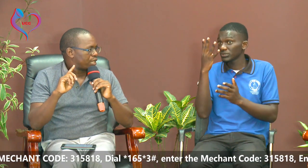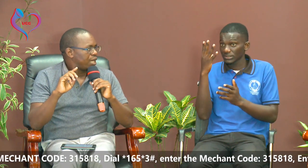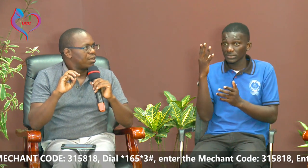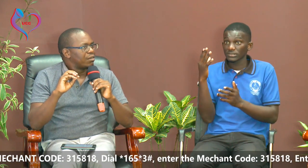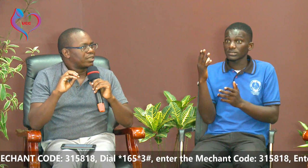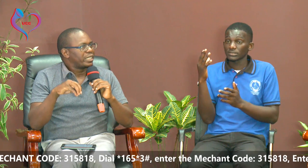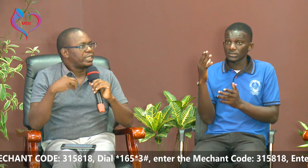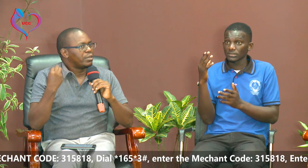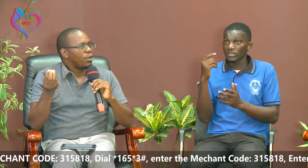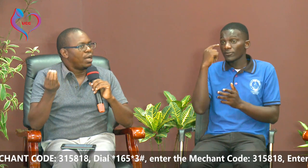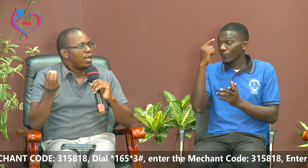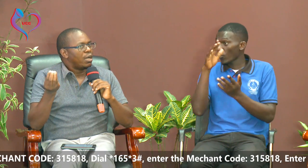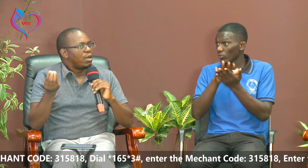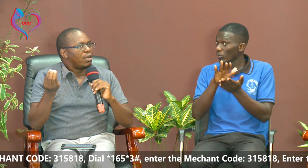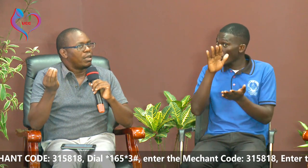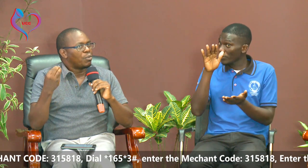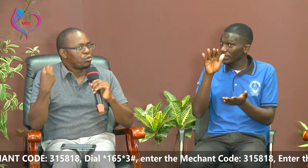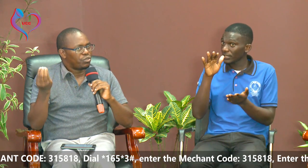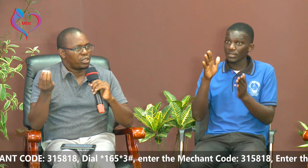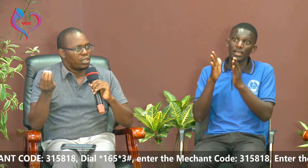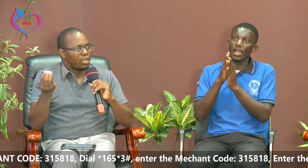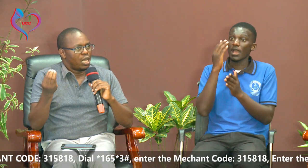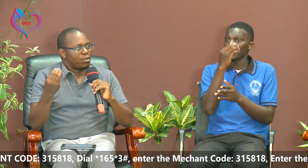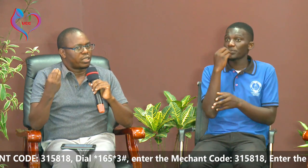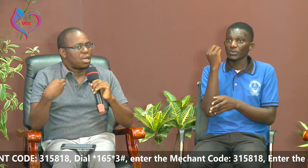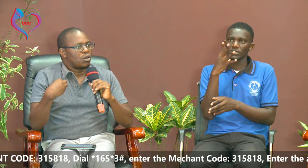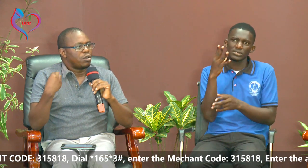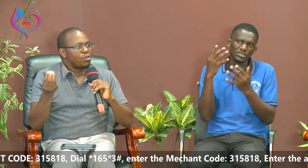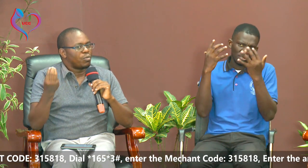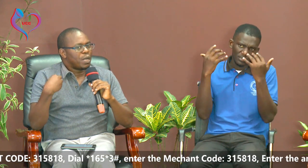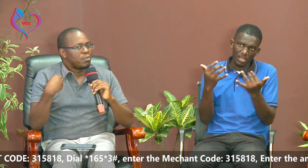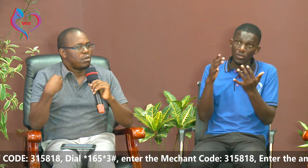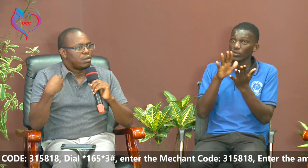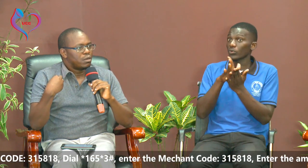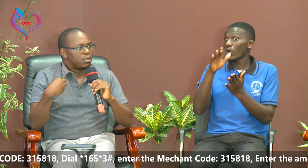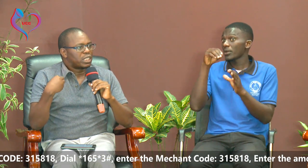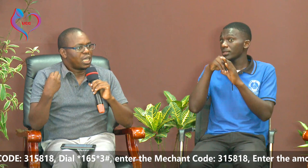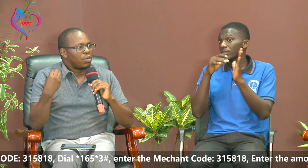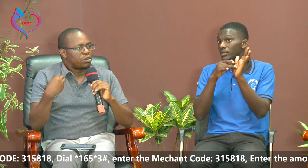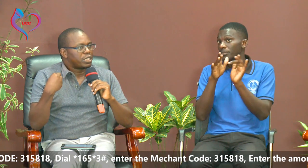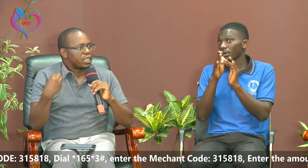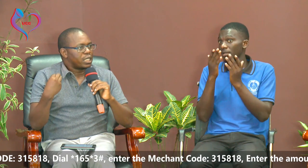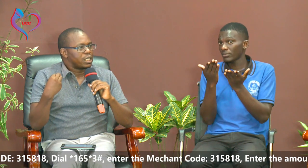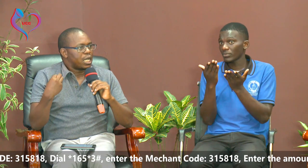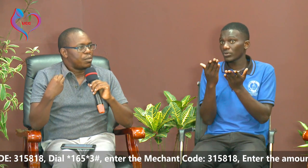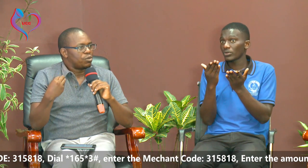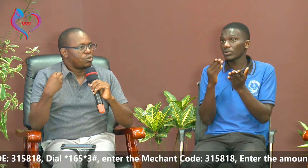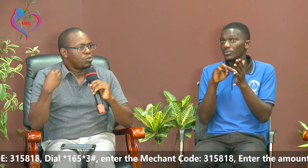Chakuleta chitibwa na bulungi. Now ekigambo glory mu Bible ekigambo glory kitegeeza mu